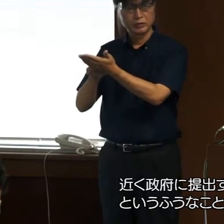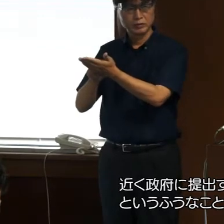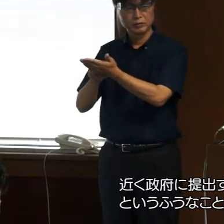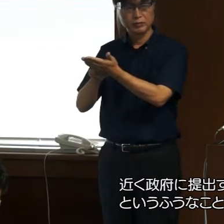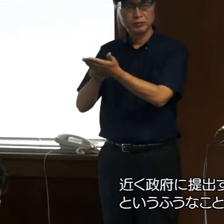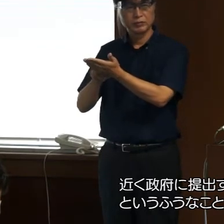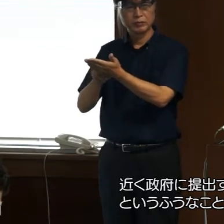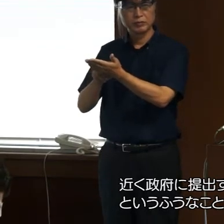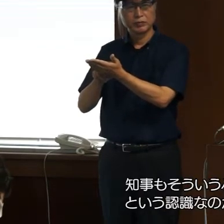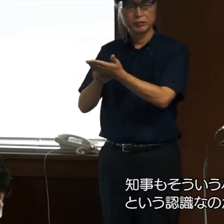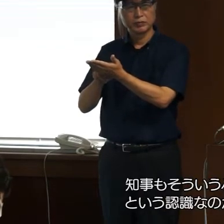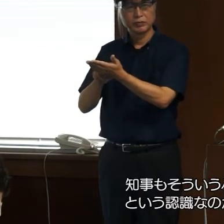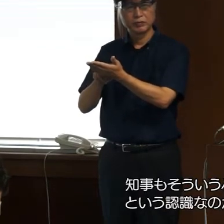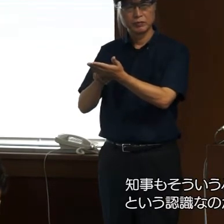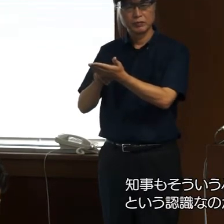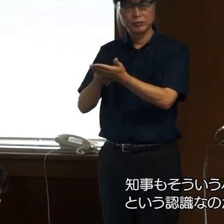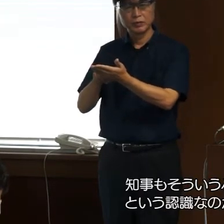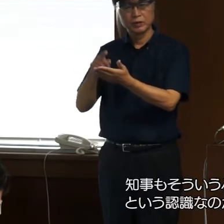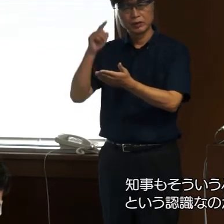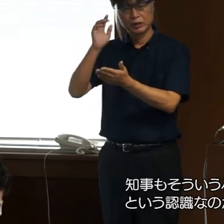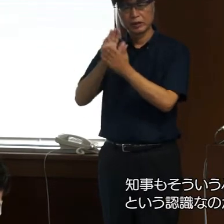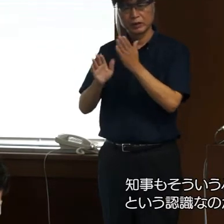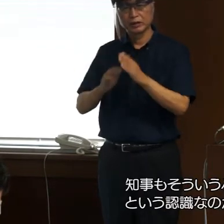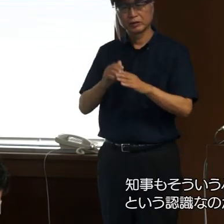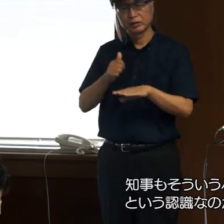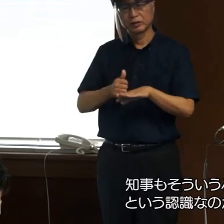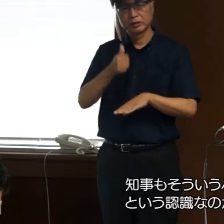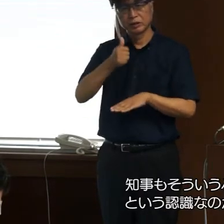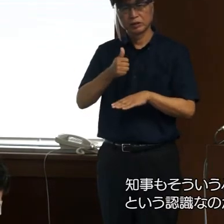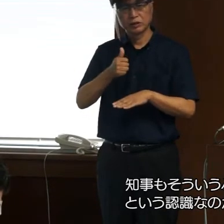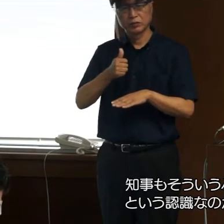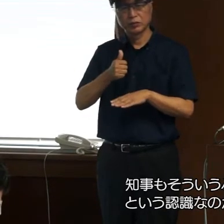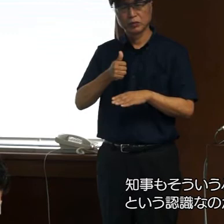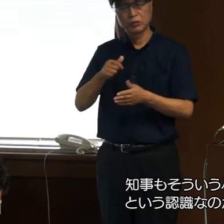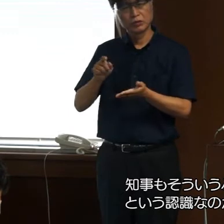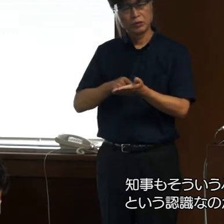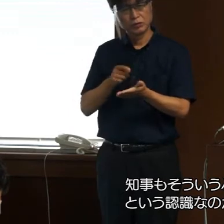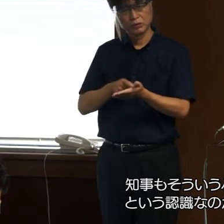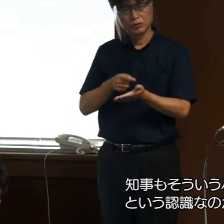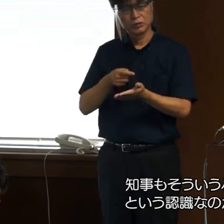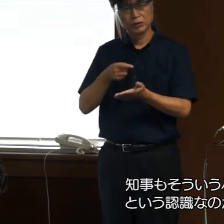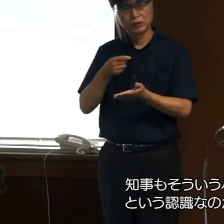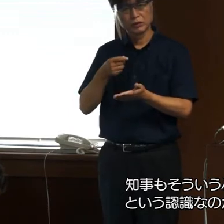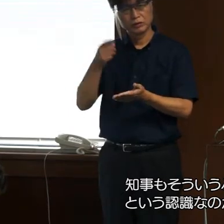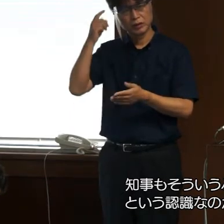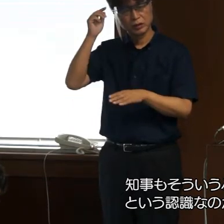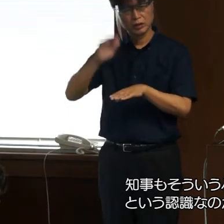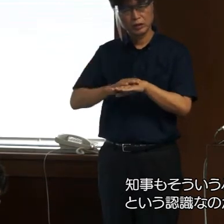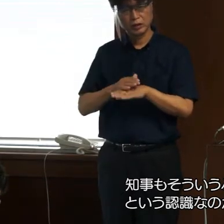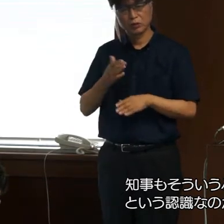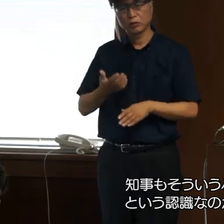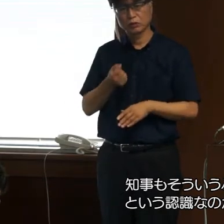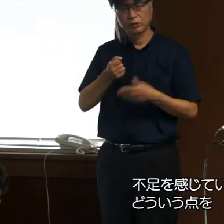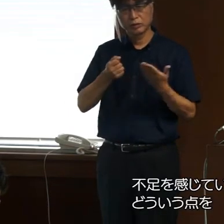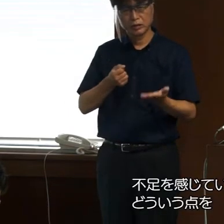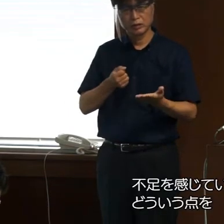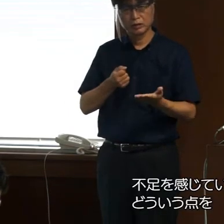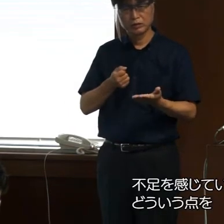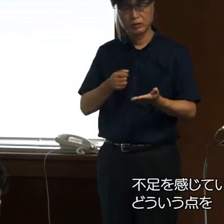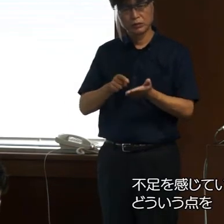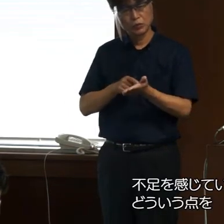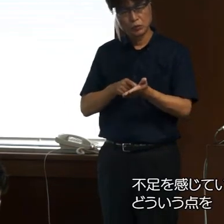ども、知事もそういうふうな、不足しているという認識なのかどうかというところと、不